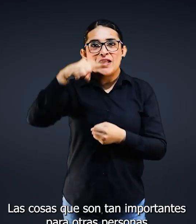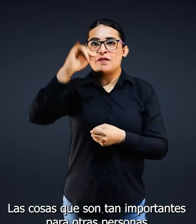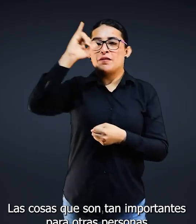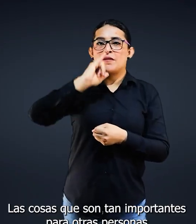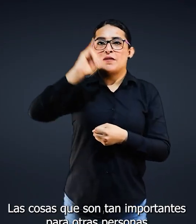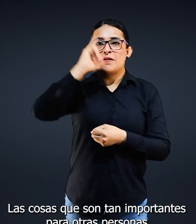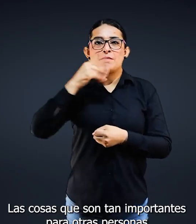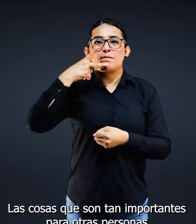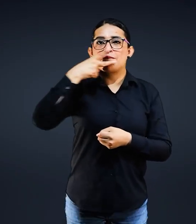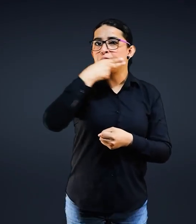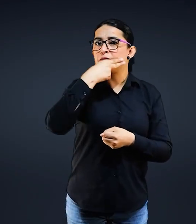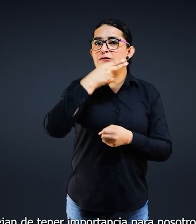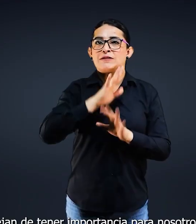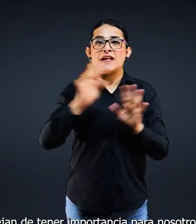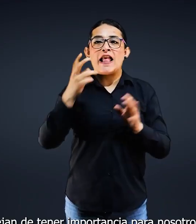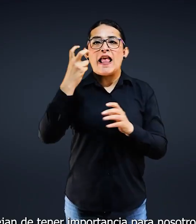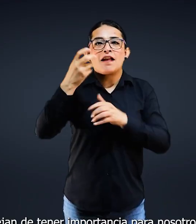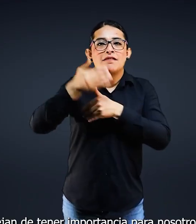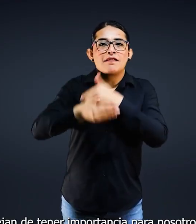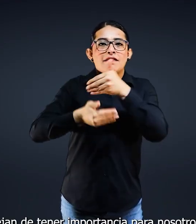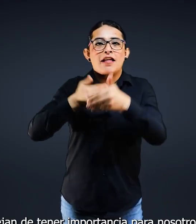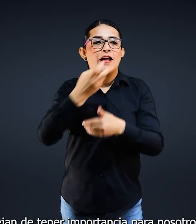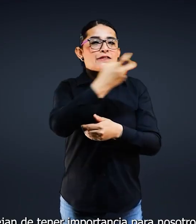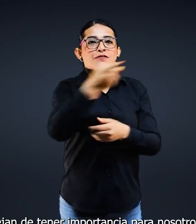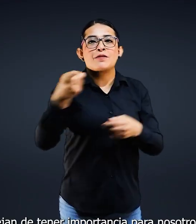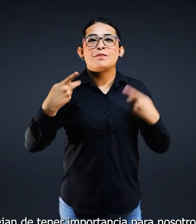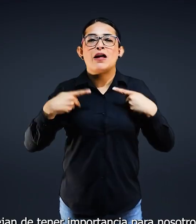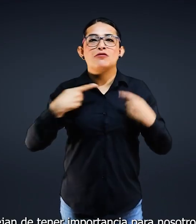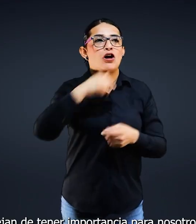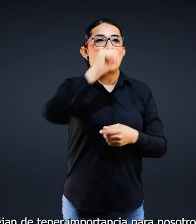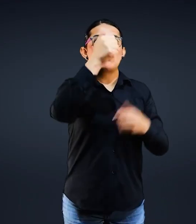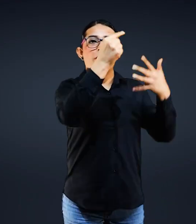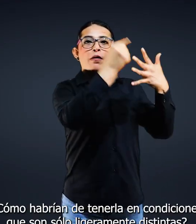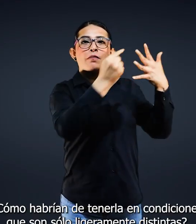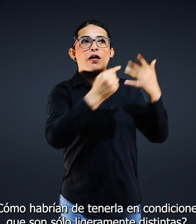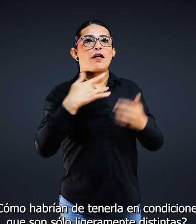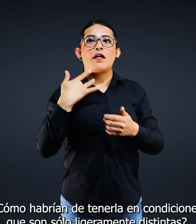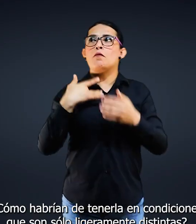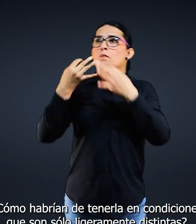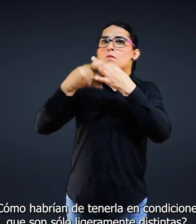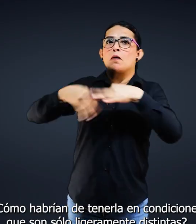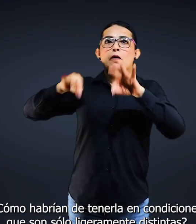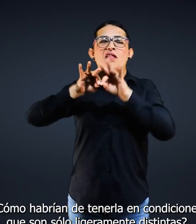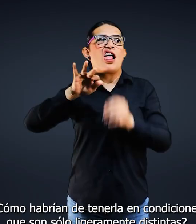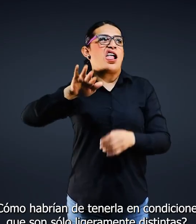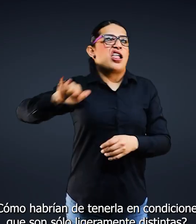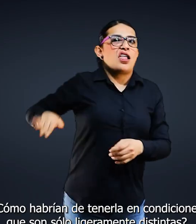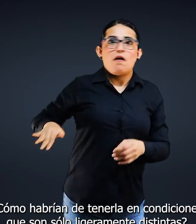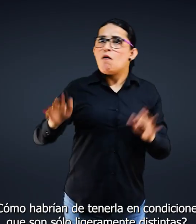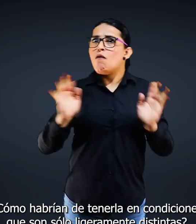para otras personas dejan de tener importancia para nosotros. ¿Cómo habrían de tenerla? En